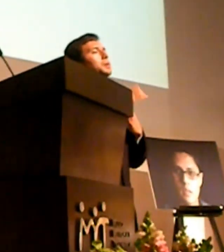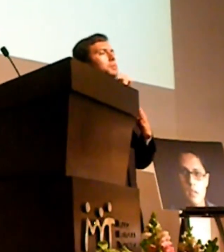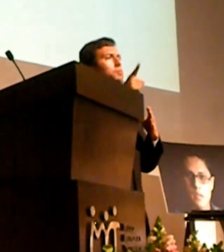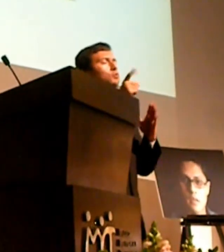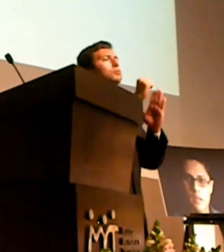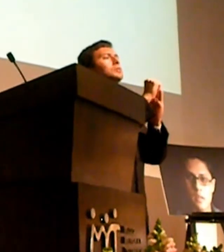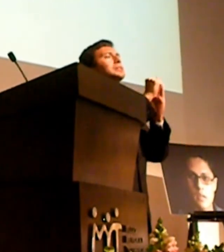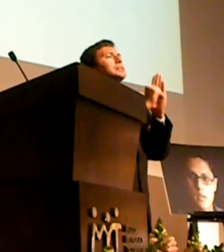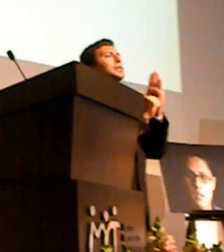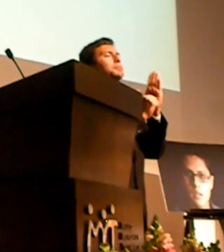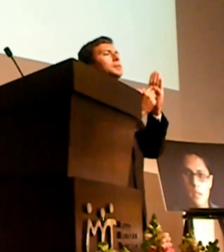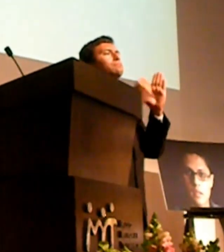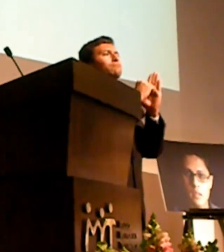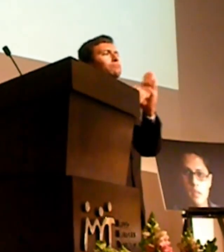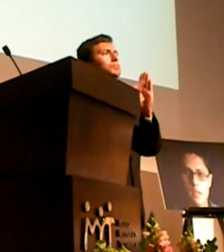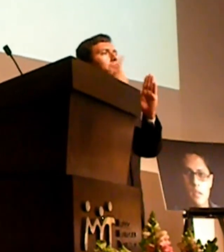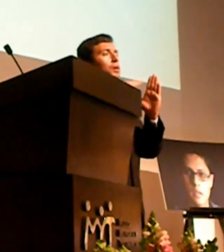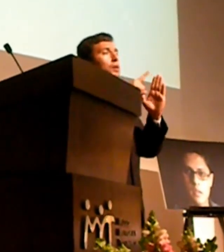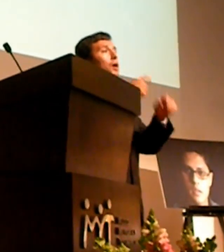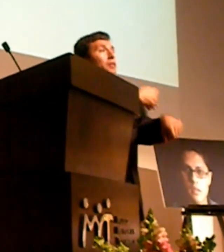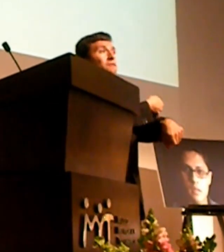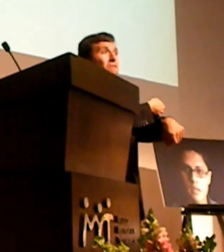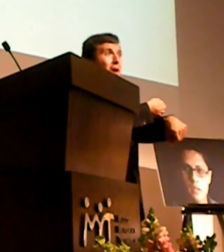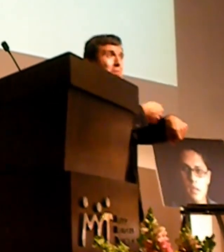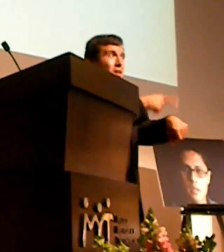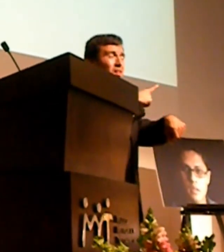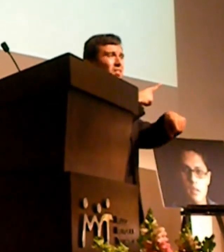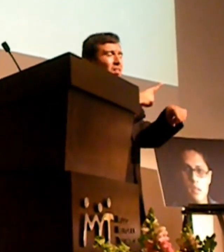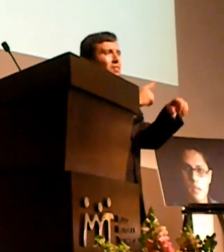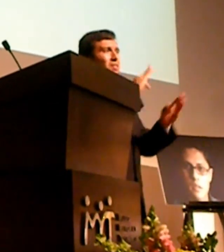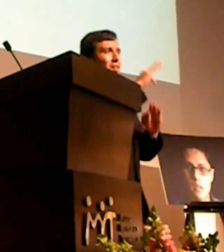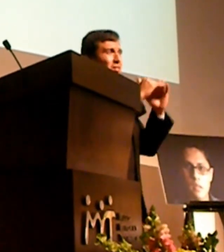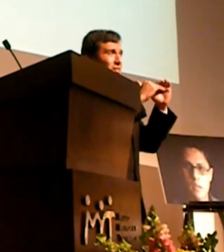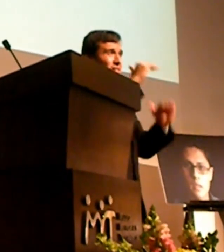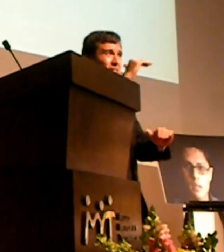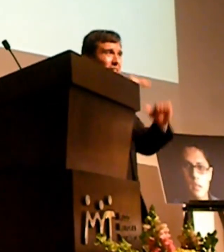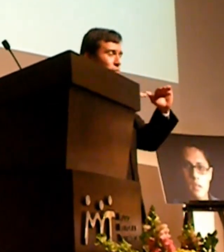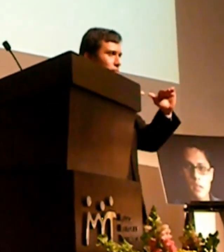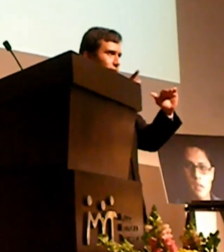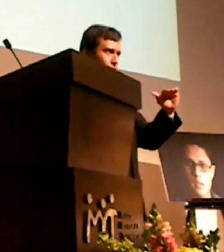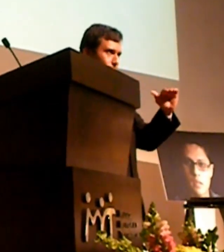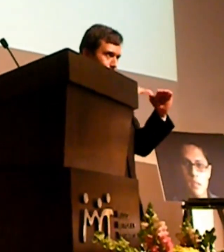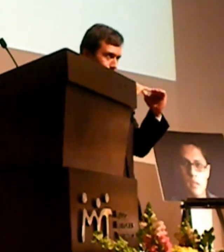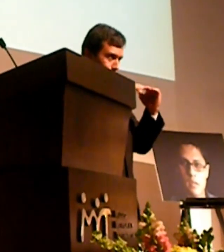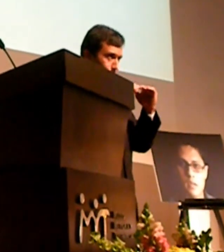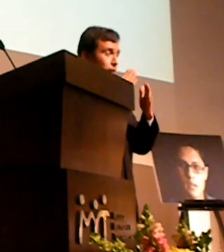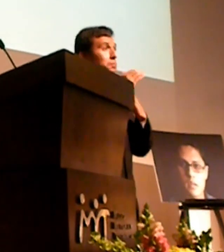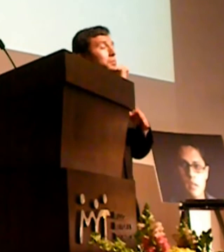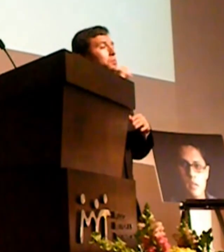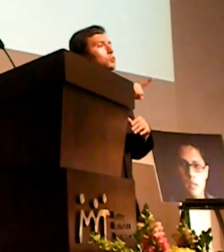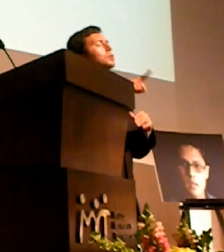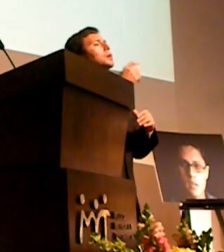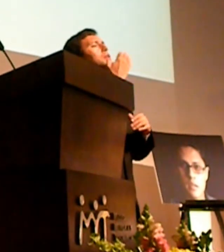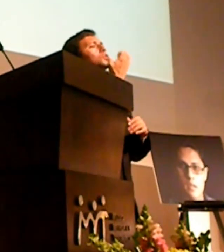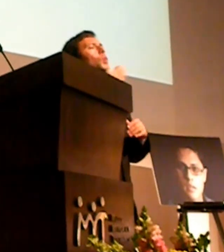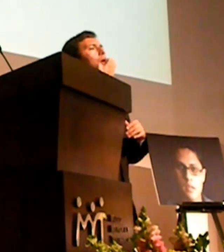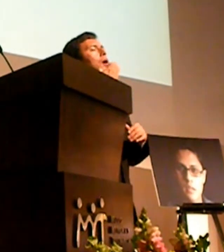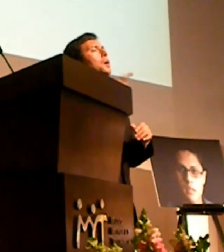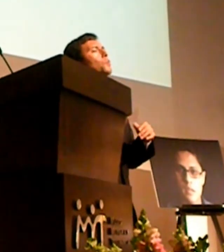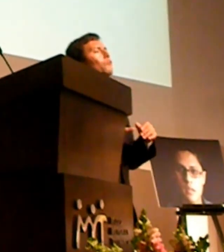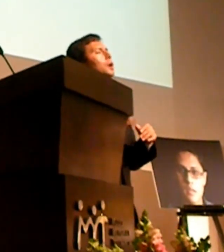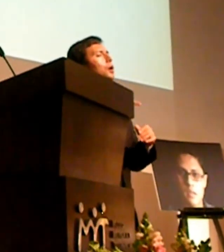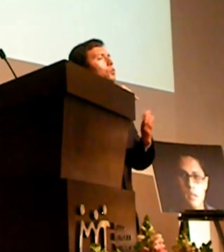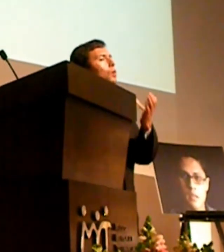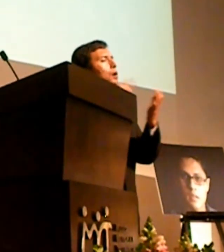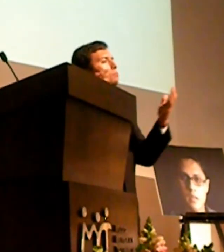trato desigual a las familias en razón de sus diferencias. Rehacer de la escuela pública un espacio de inclusión y